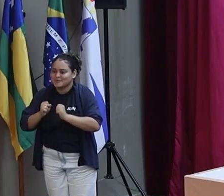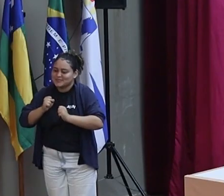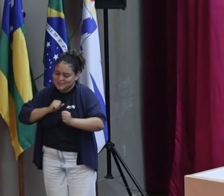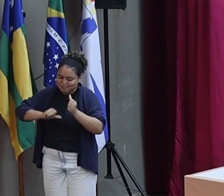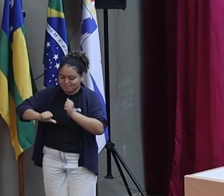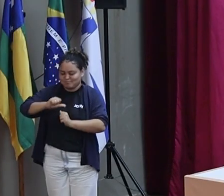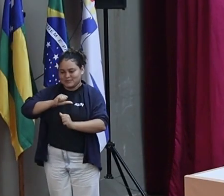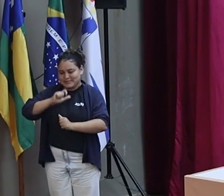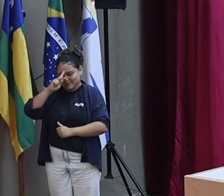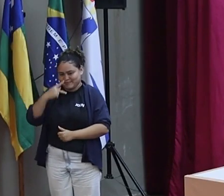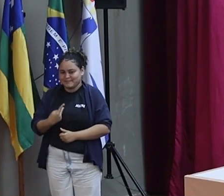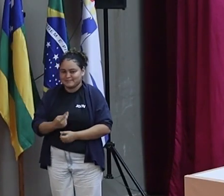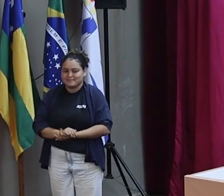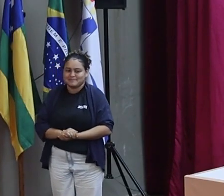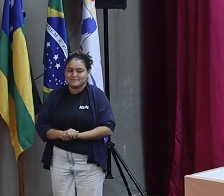transformações.